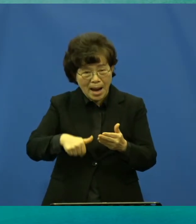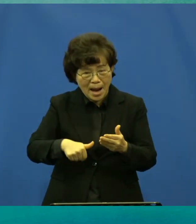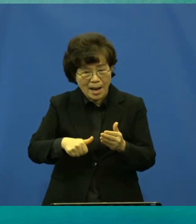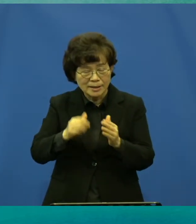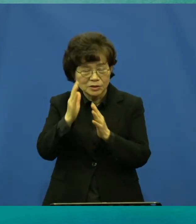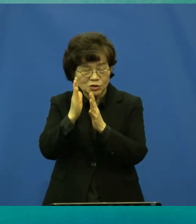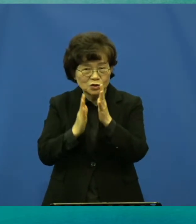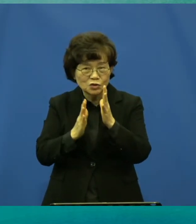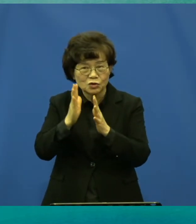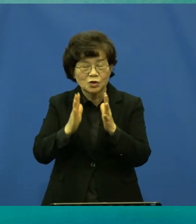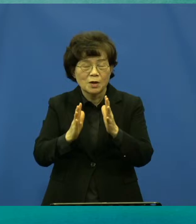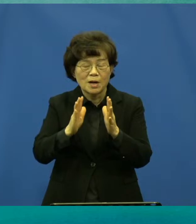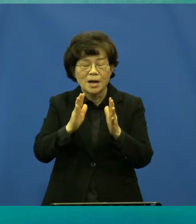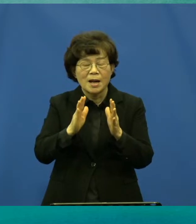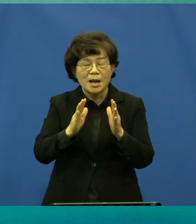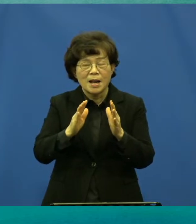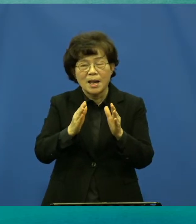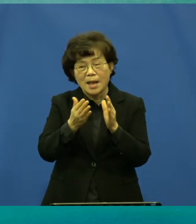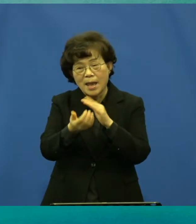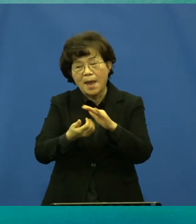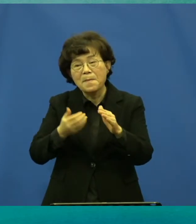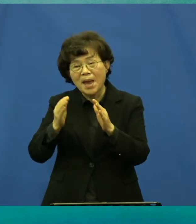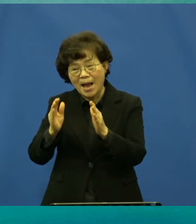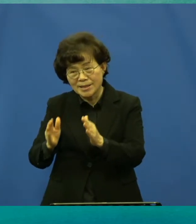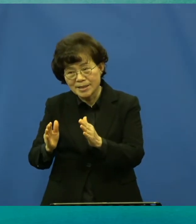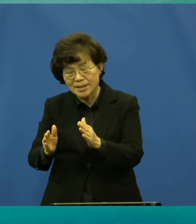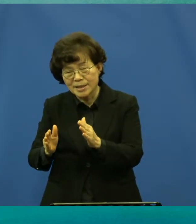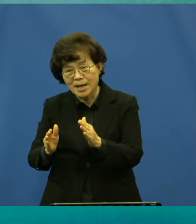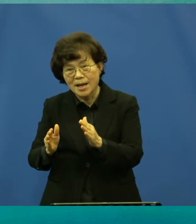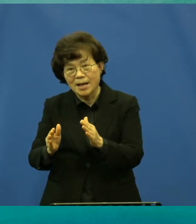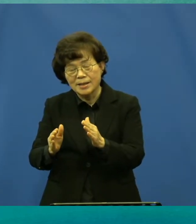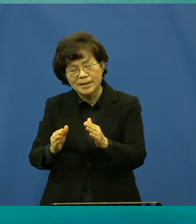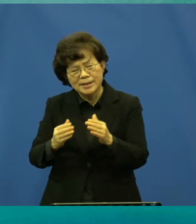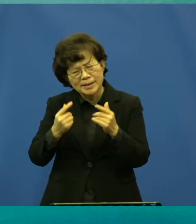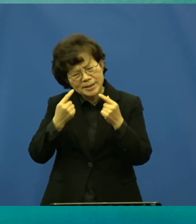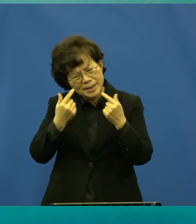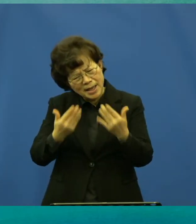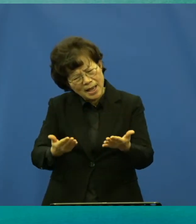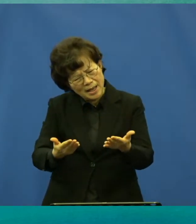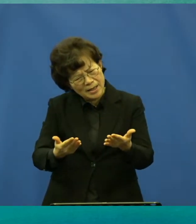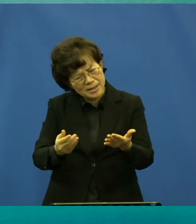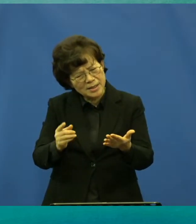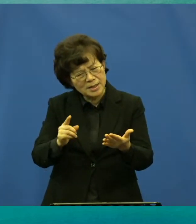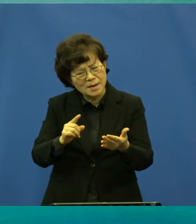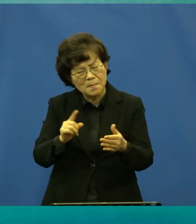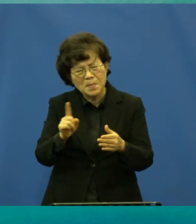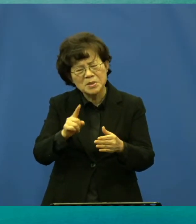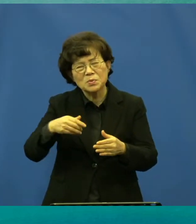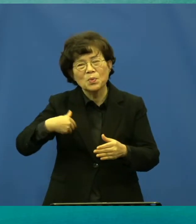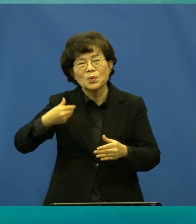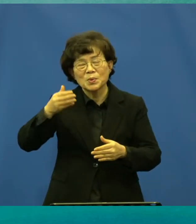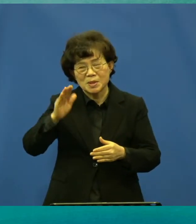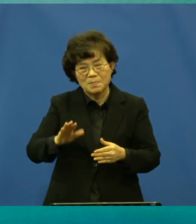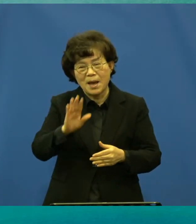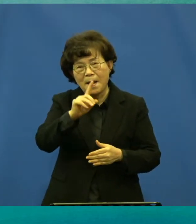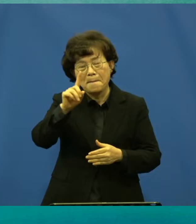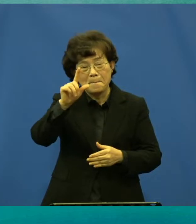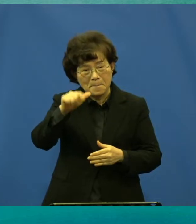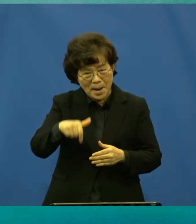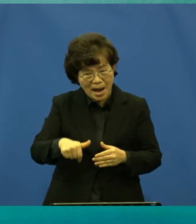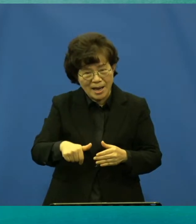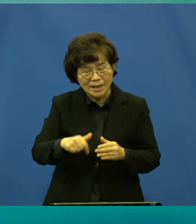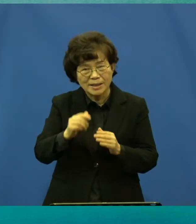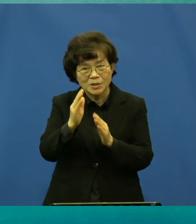이 뭐 정확하게는 뭐 이게 뭔지는 모르지만 박넝쿨이에요. 박 종류. 그러니까